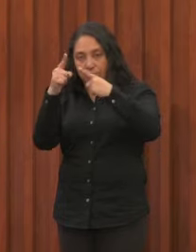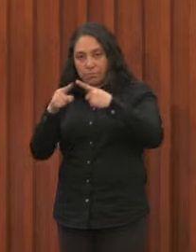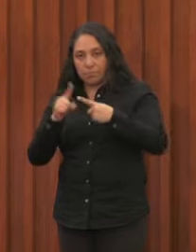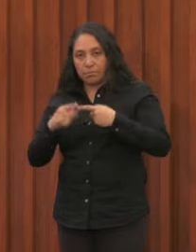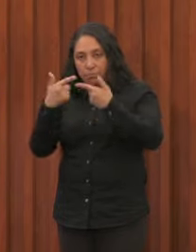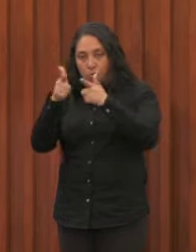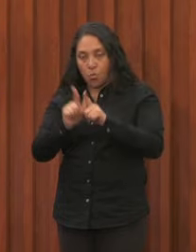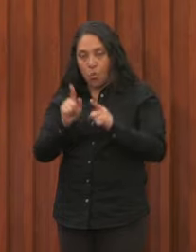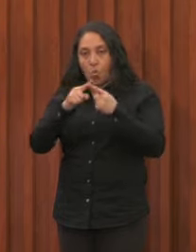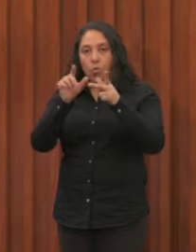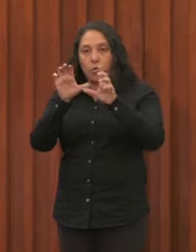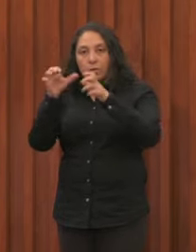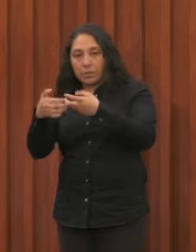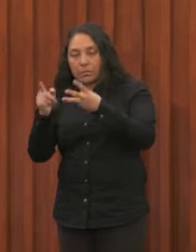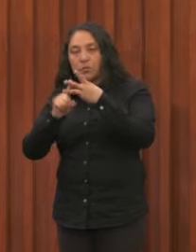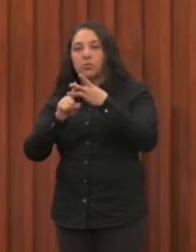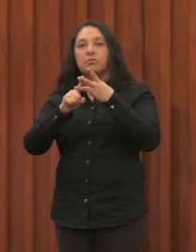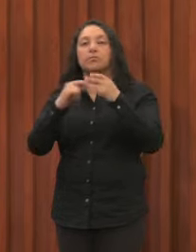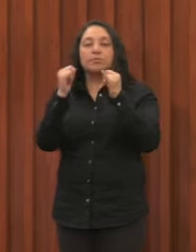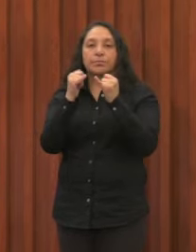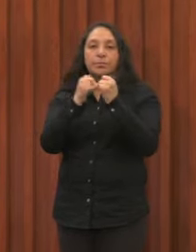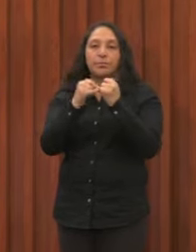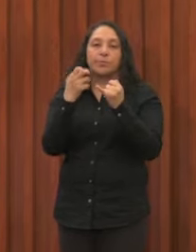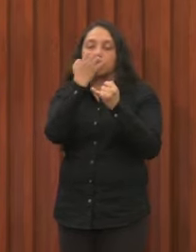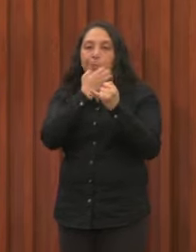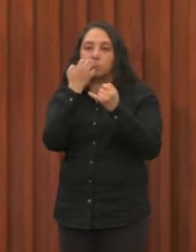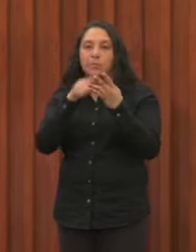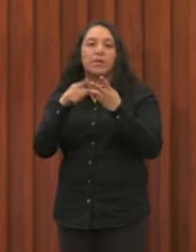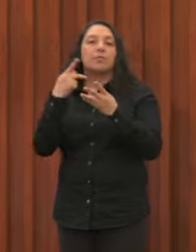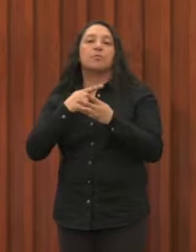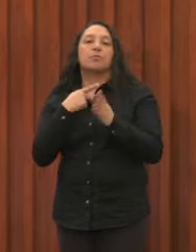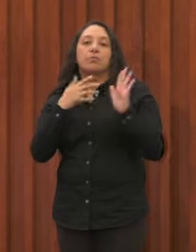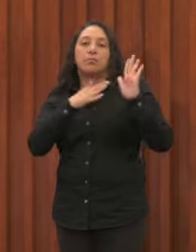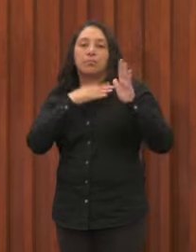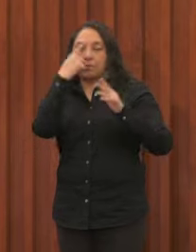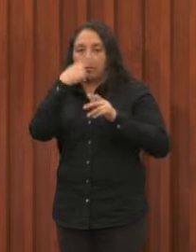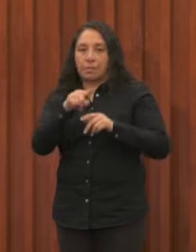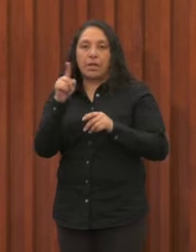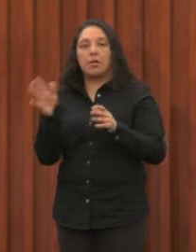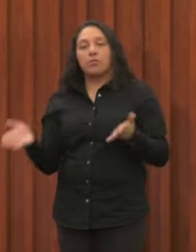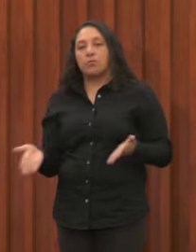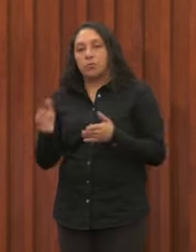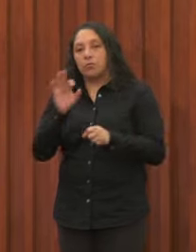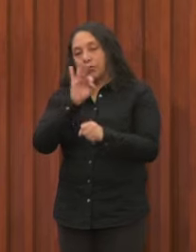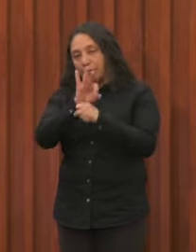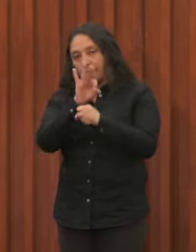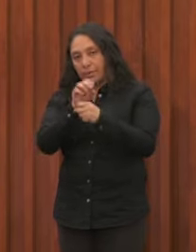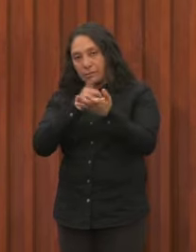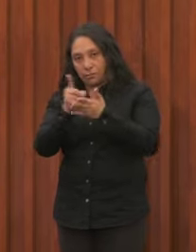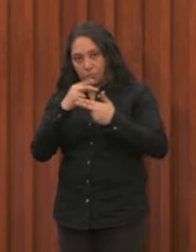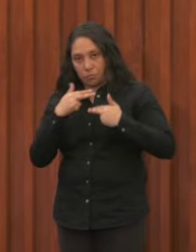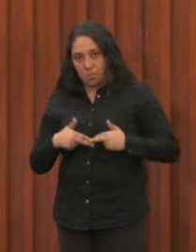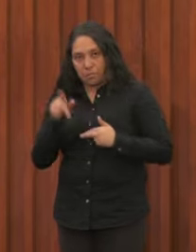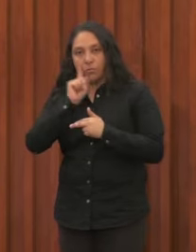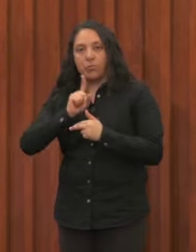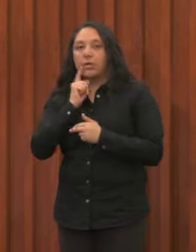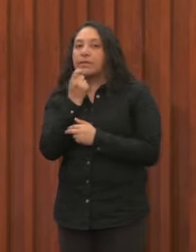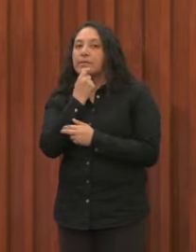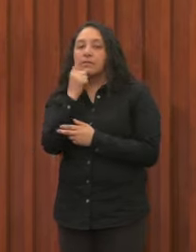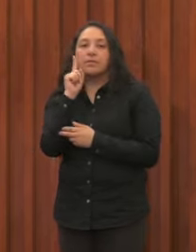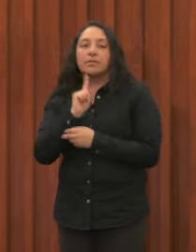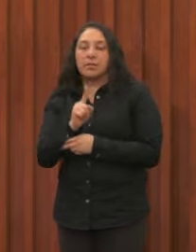colectivas, instituciones académicas y personas comprometidas con la promoción y defensa de los derechos humanos de las mujeres y las